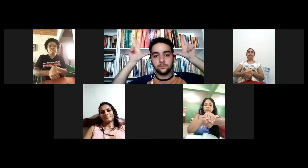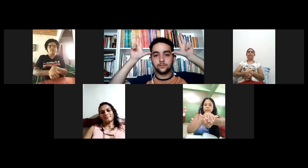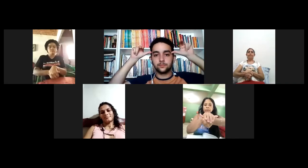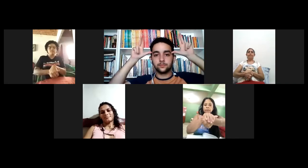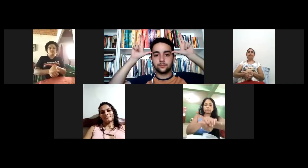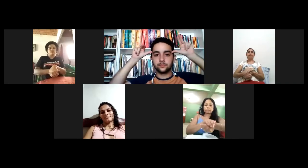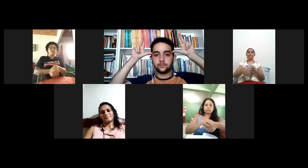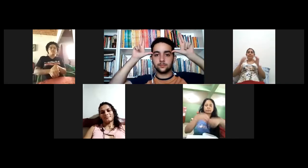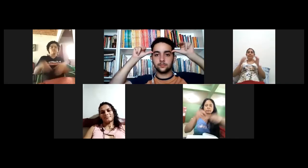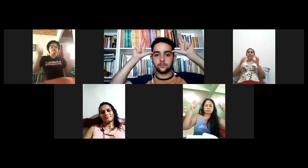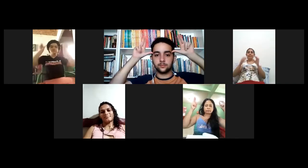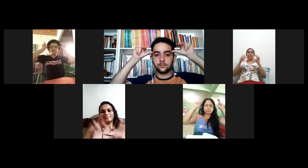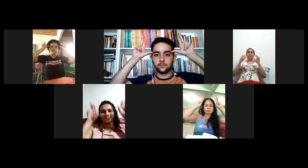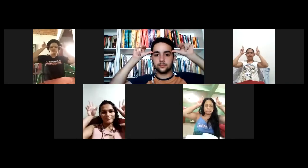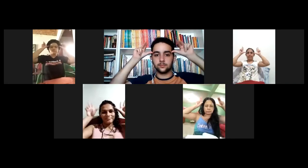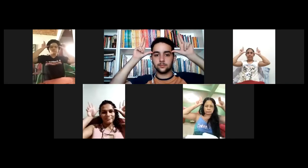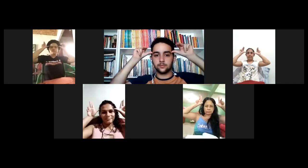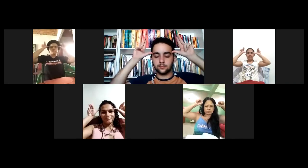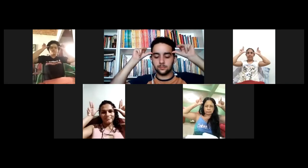cavalo,